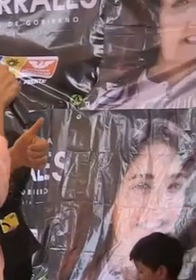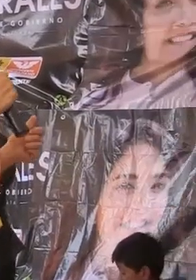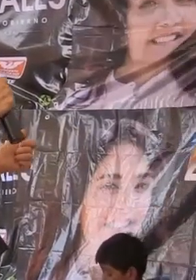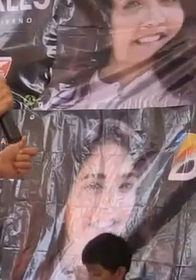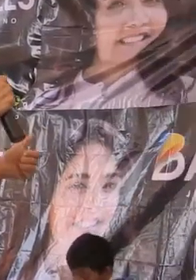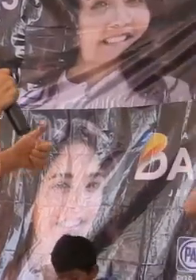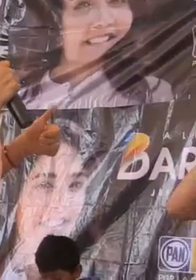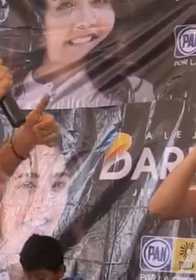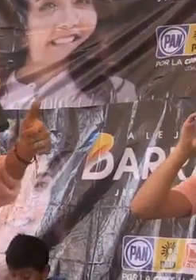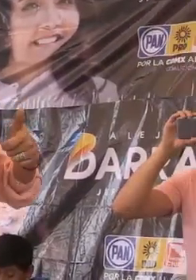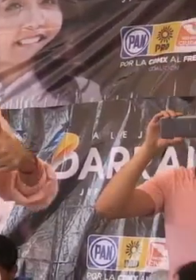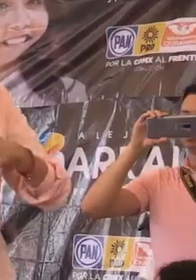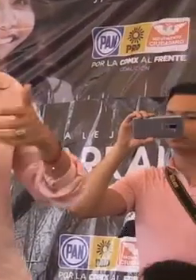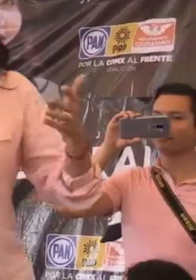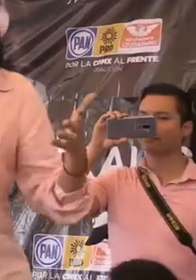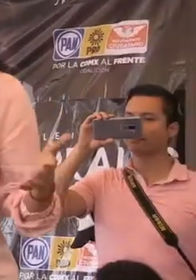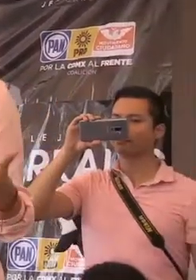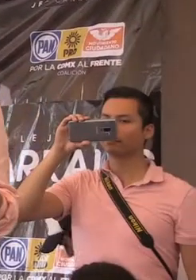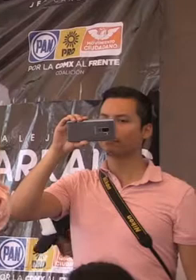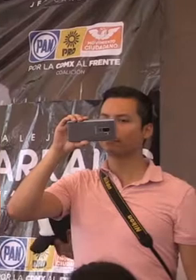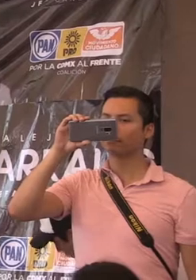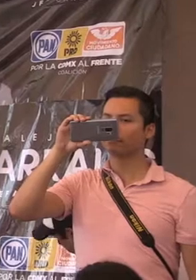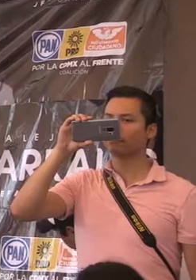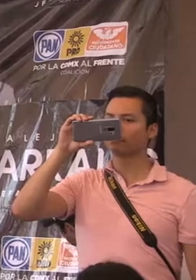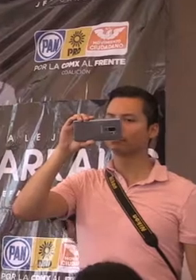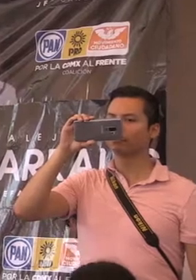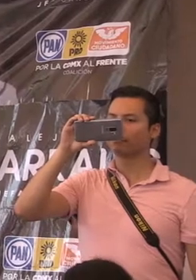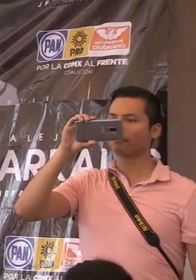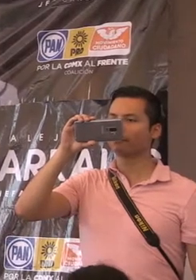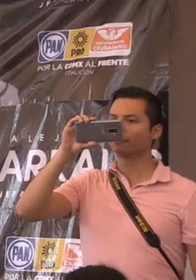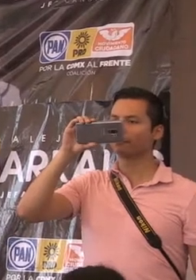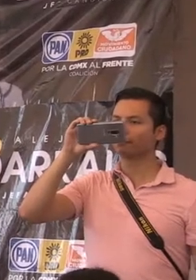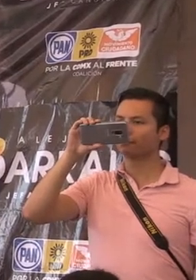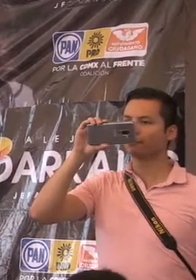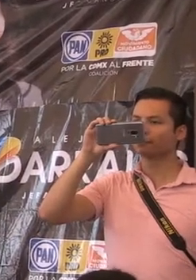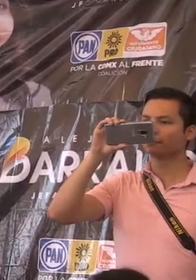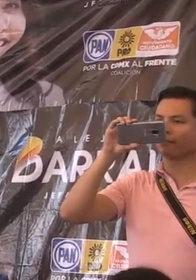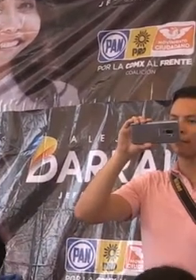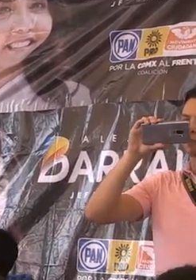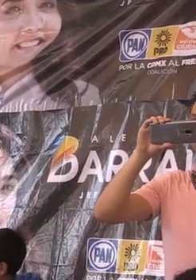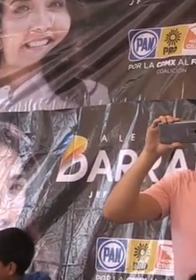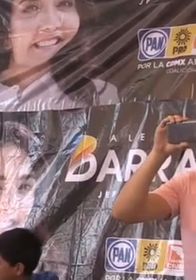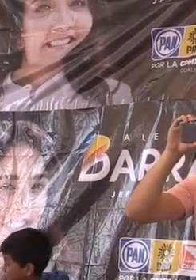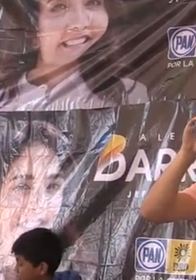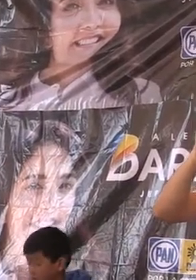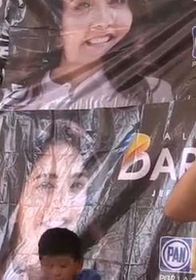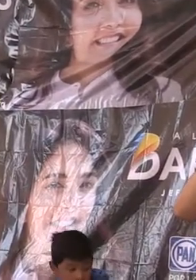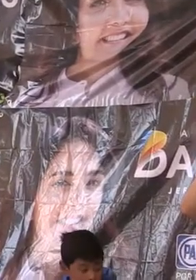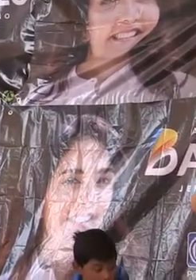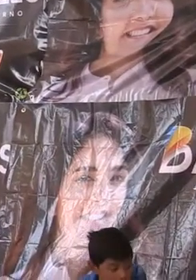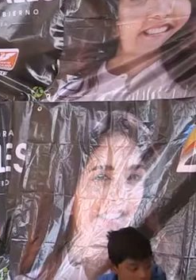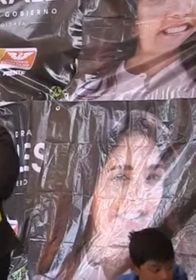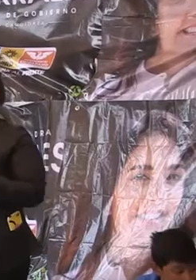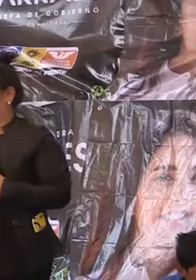tiene gente, tiene todo lo que se requiere para ser un territorio muy próspero. Pero su